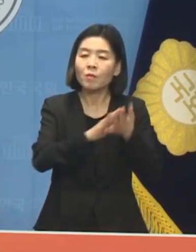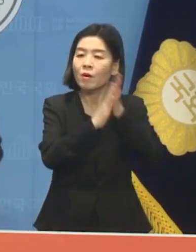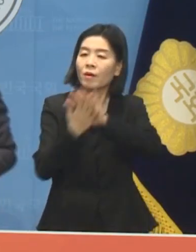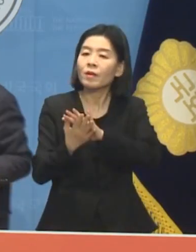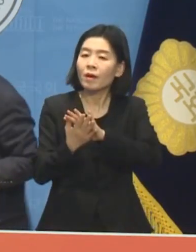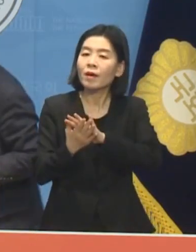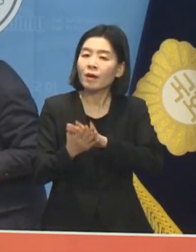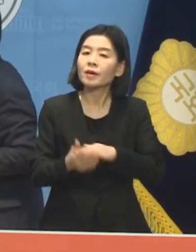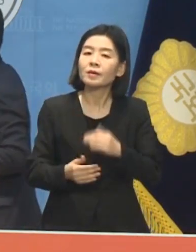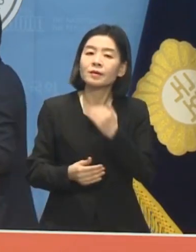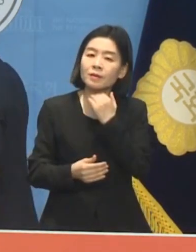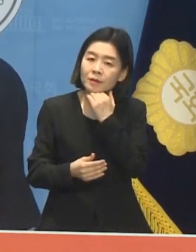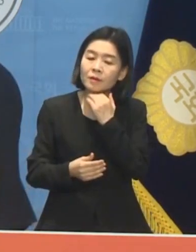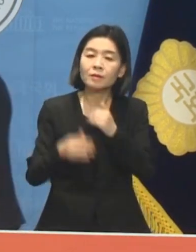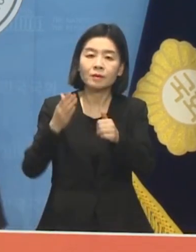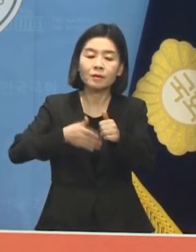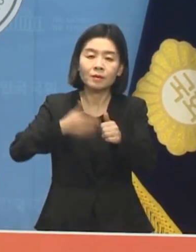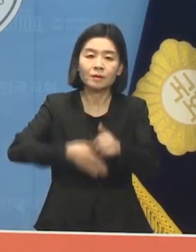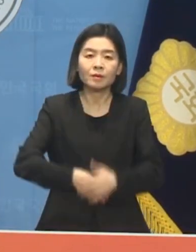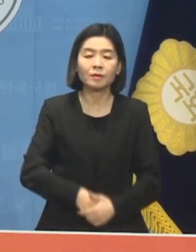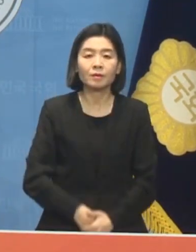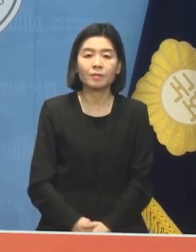주시길 바랍니다.